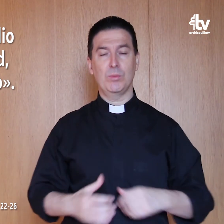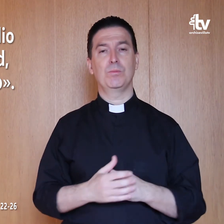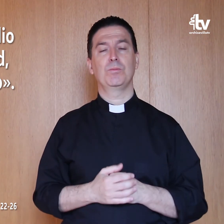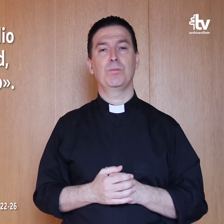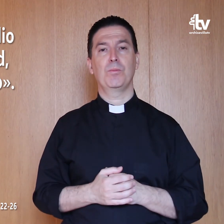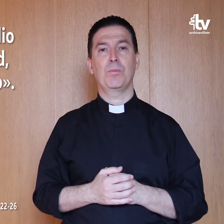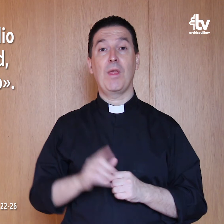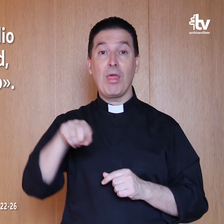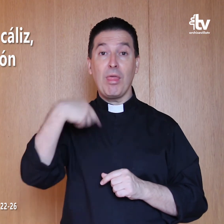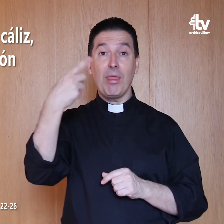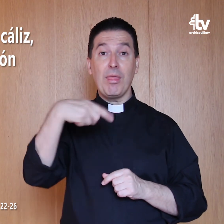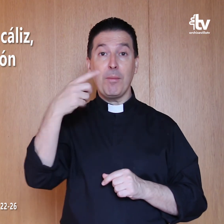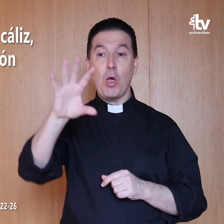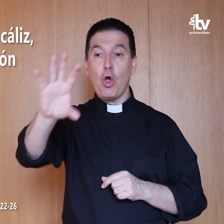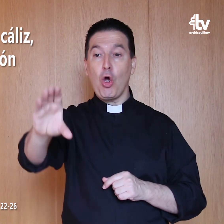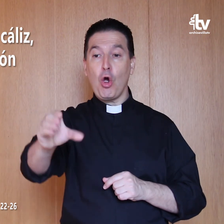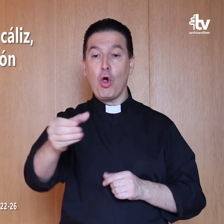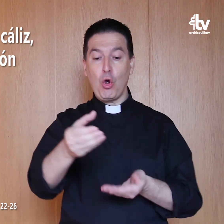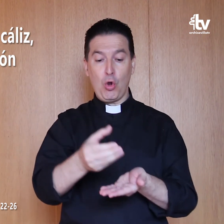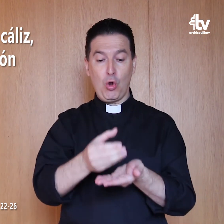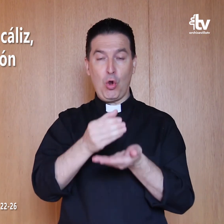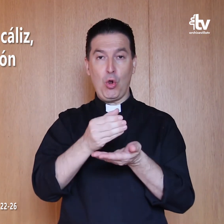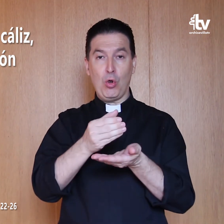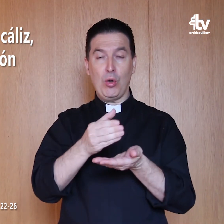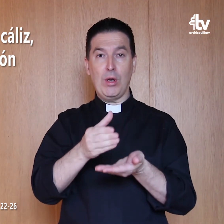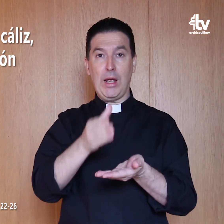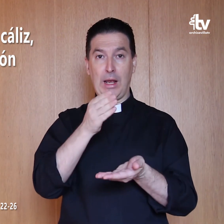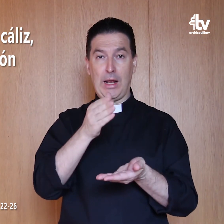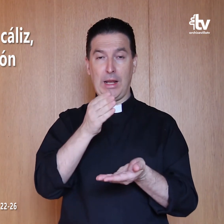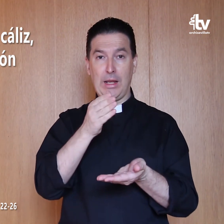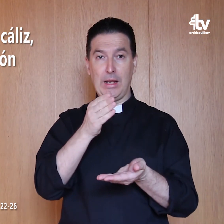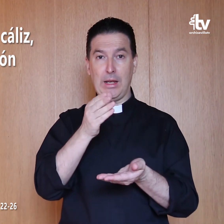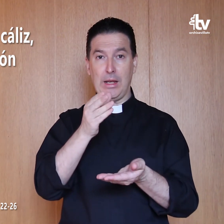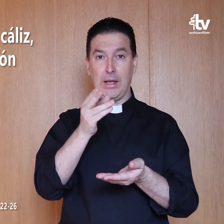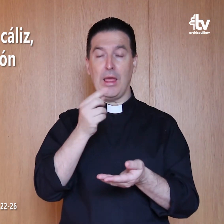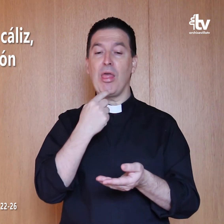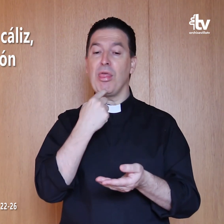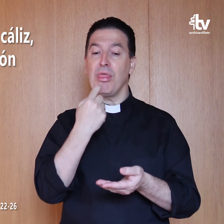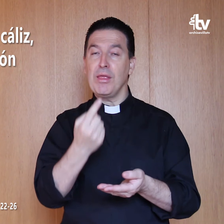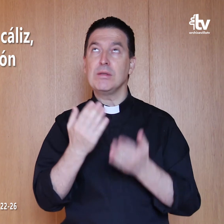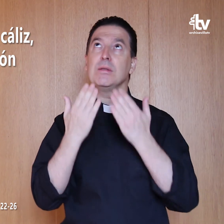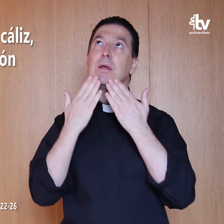cuerpo. Después tomó el cáliz, pronunció la acción de gracias,